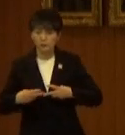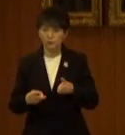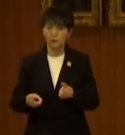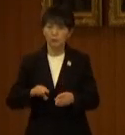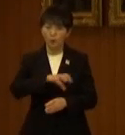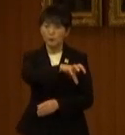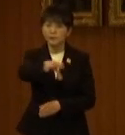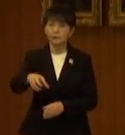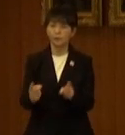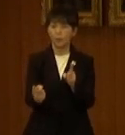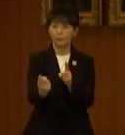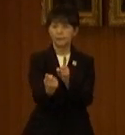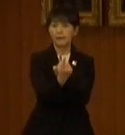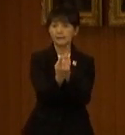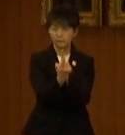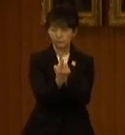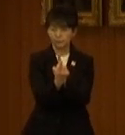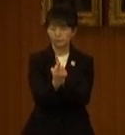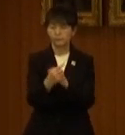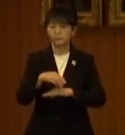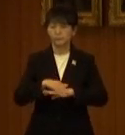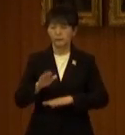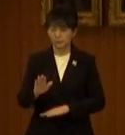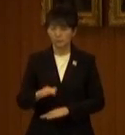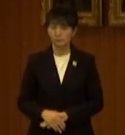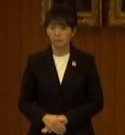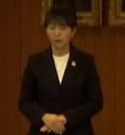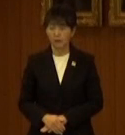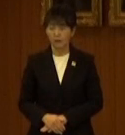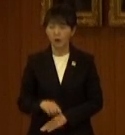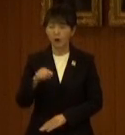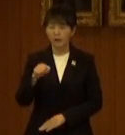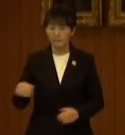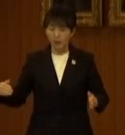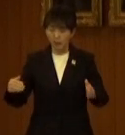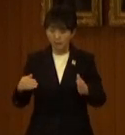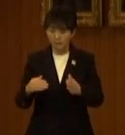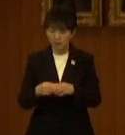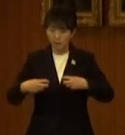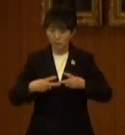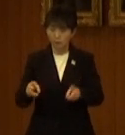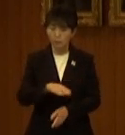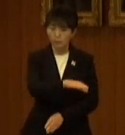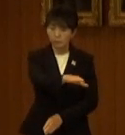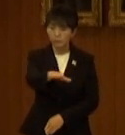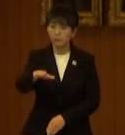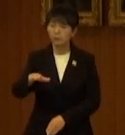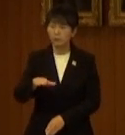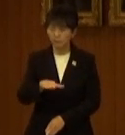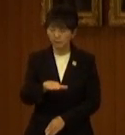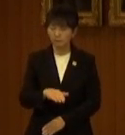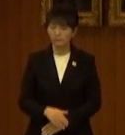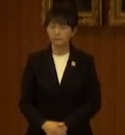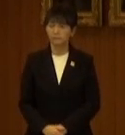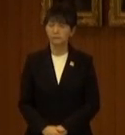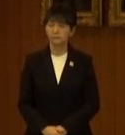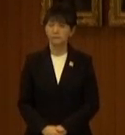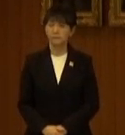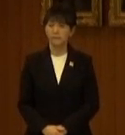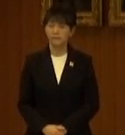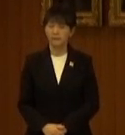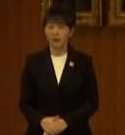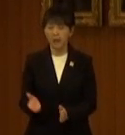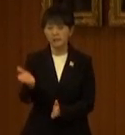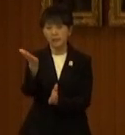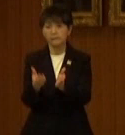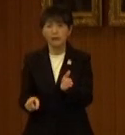策であります。これ以上、これまですすきの地区におきまして、接待を